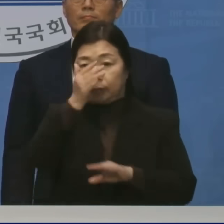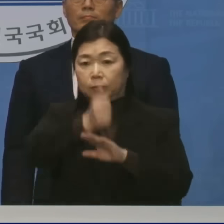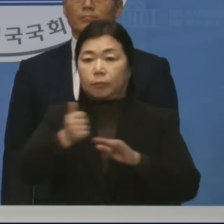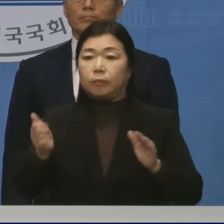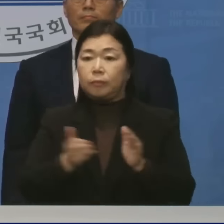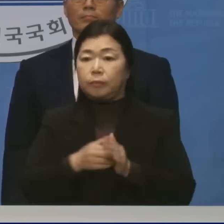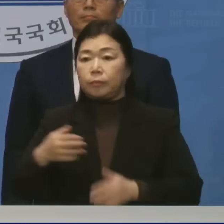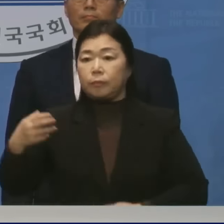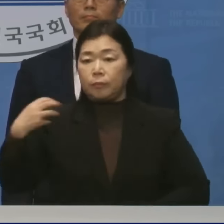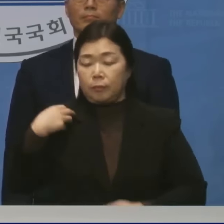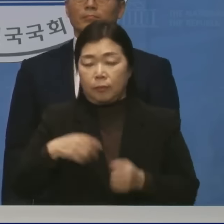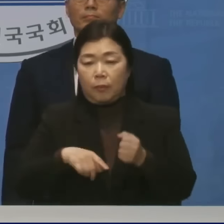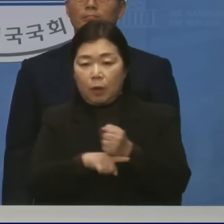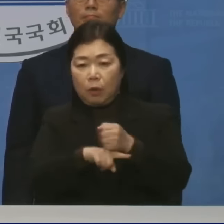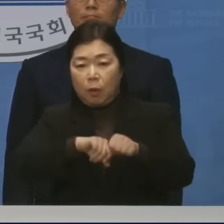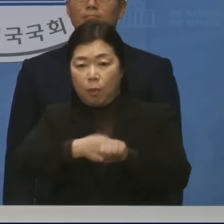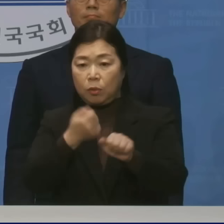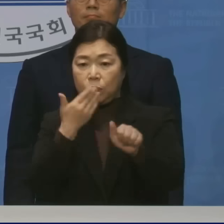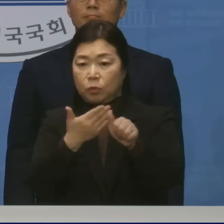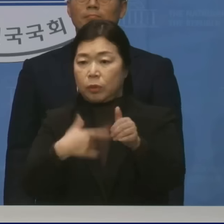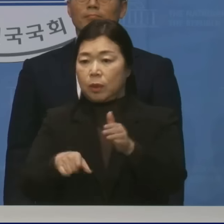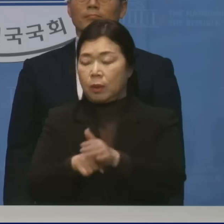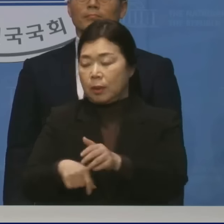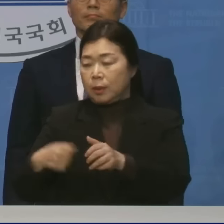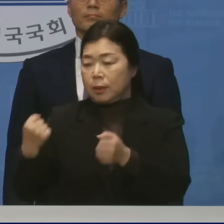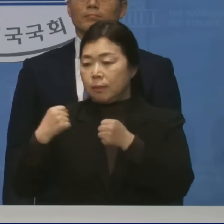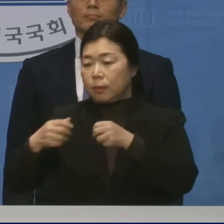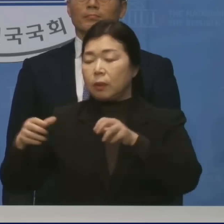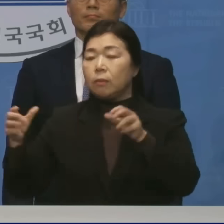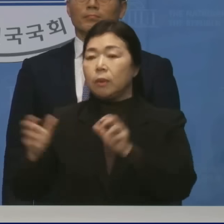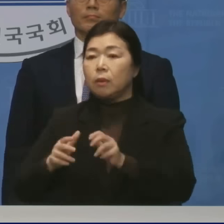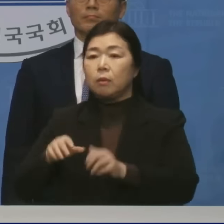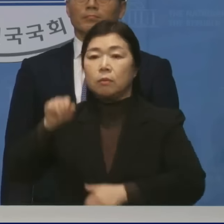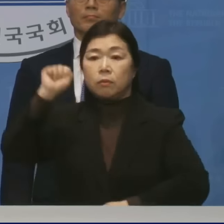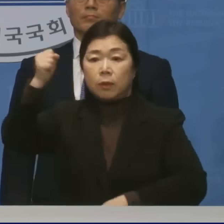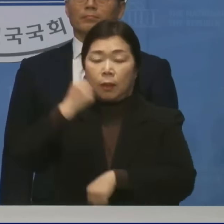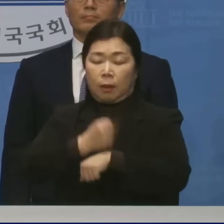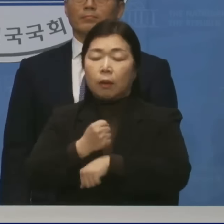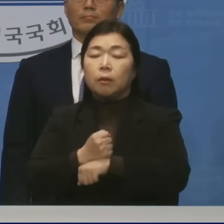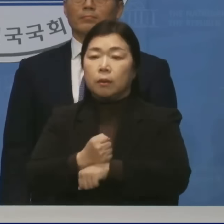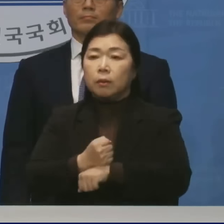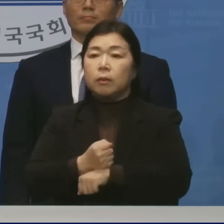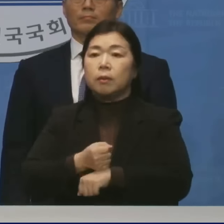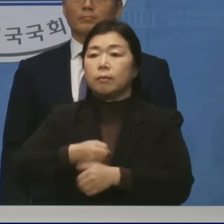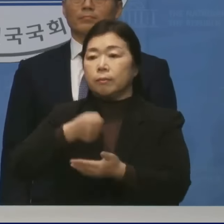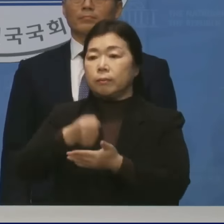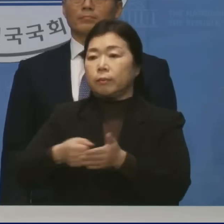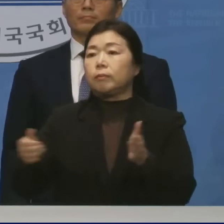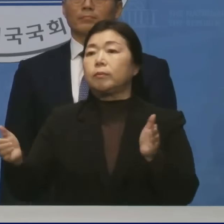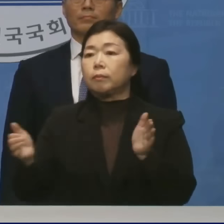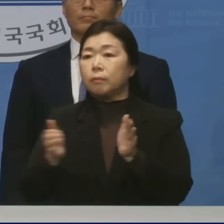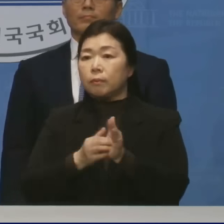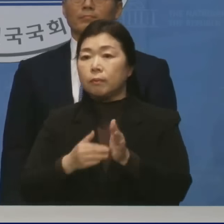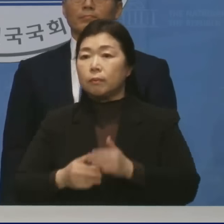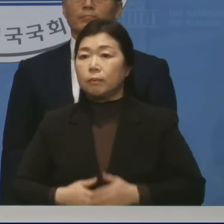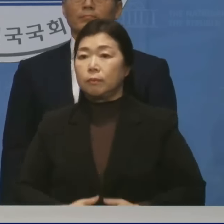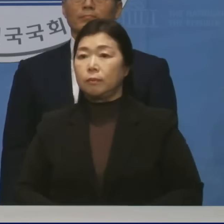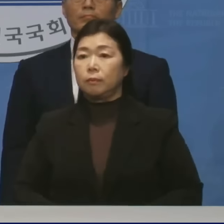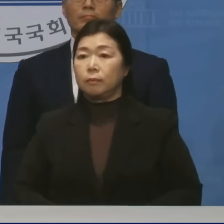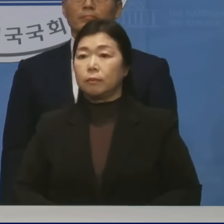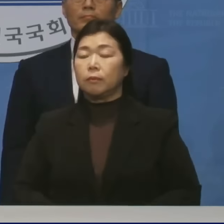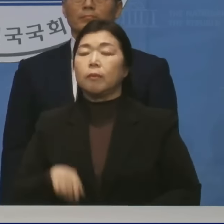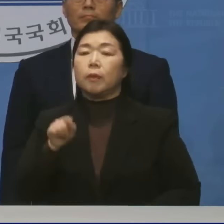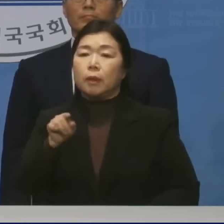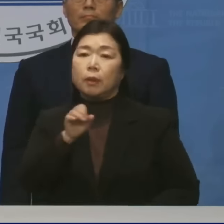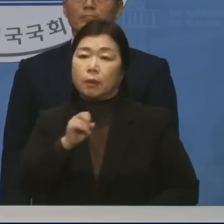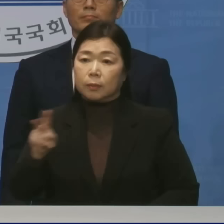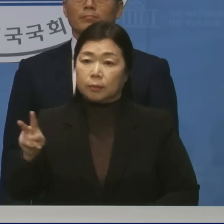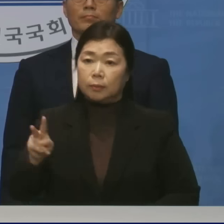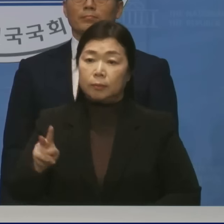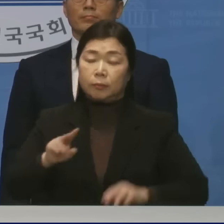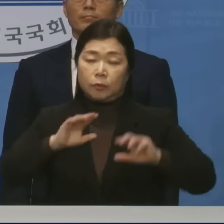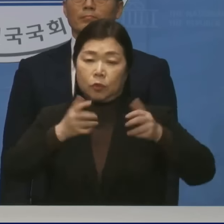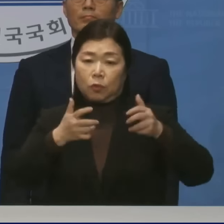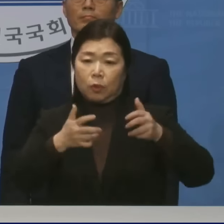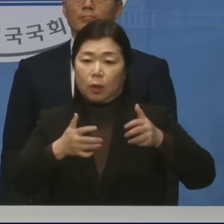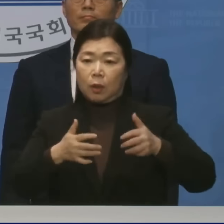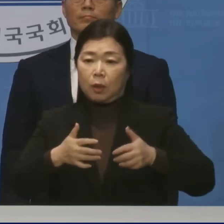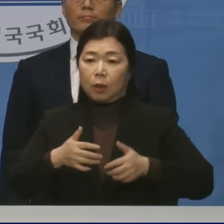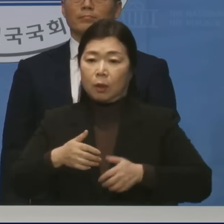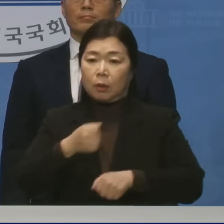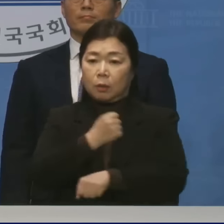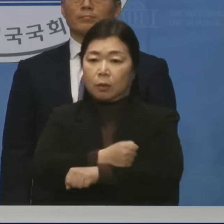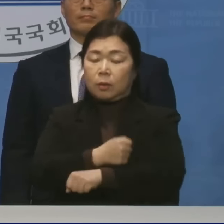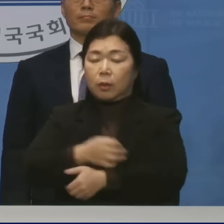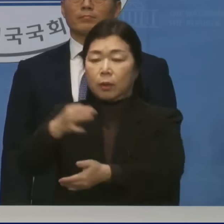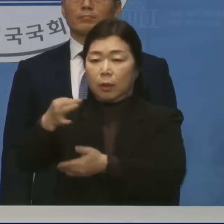묻고 처벌하기 위해 힘을 모아 투쟁에 앞장서기로 결의하였습니다. 그것만이 국가의 녹을